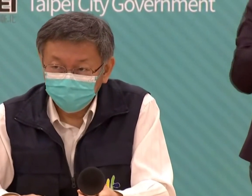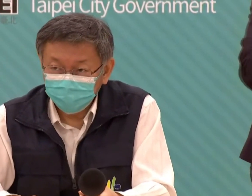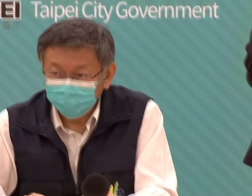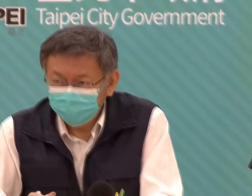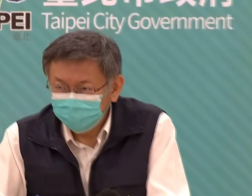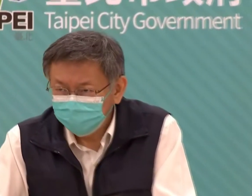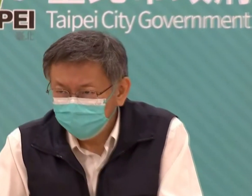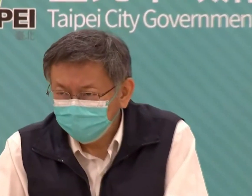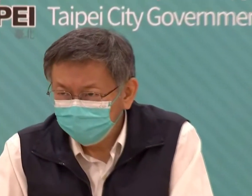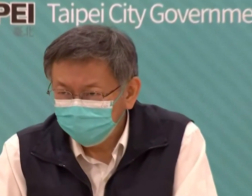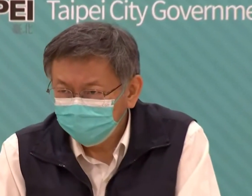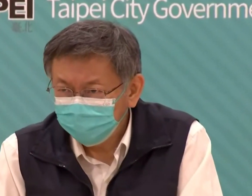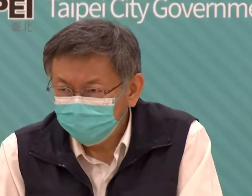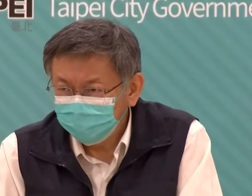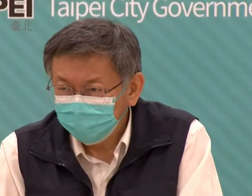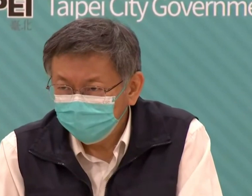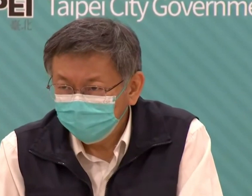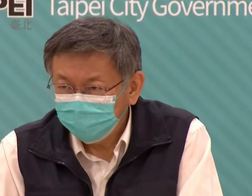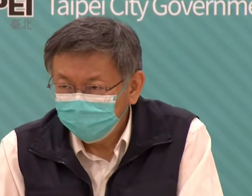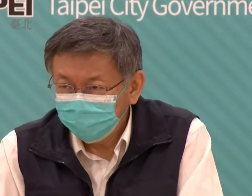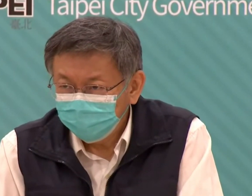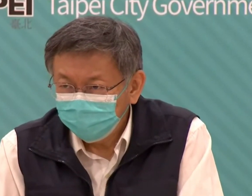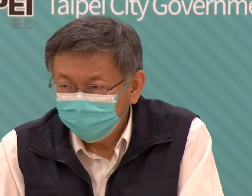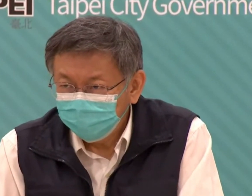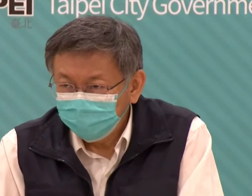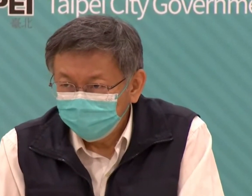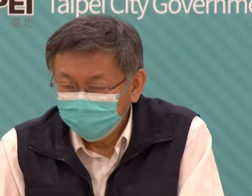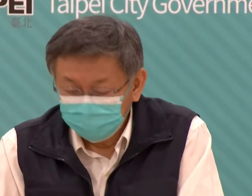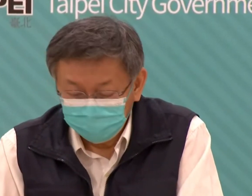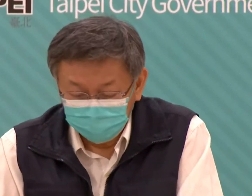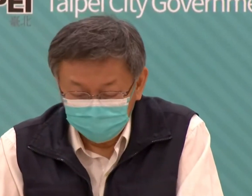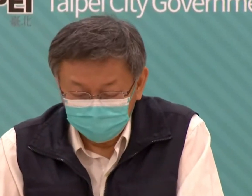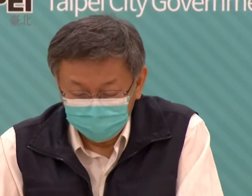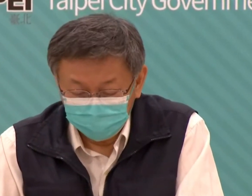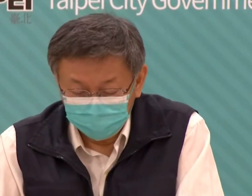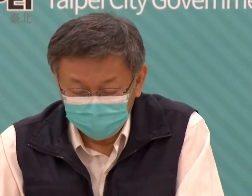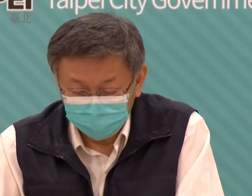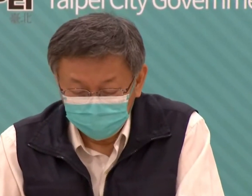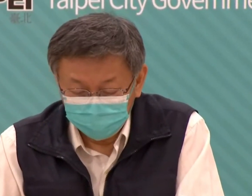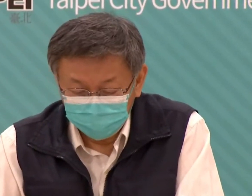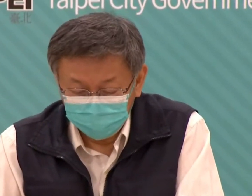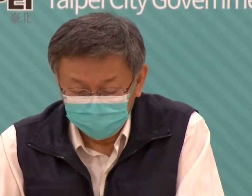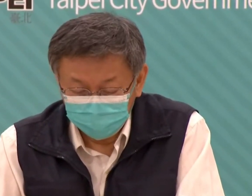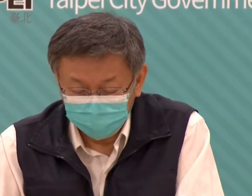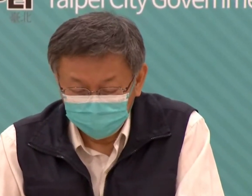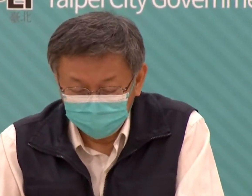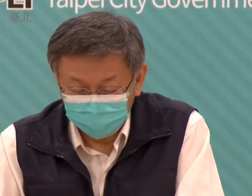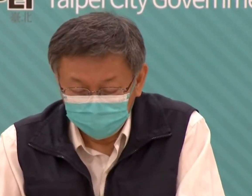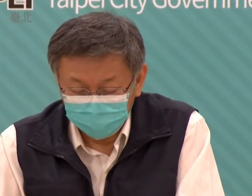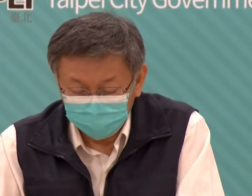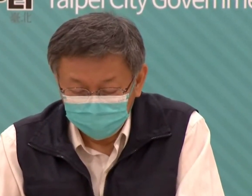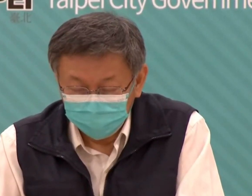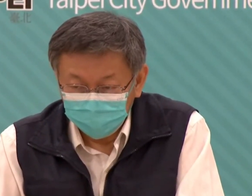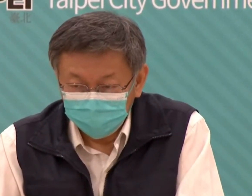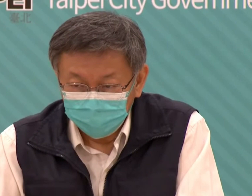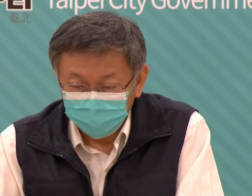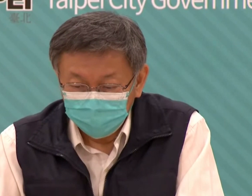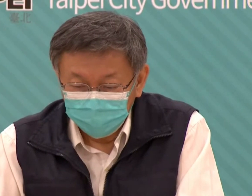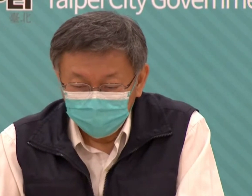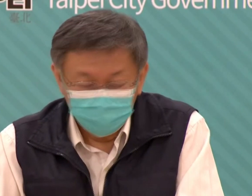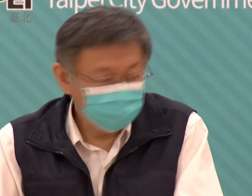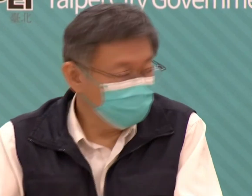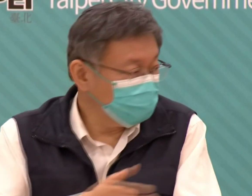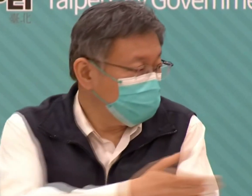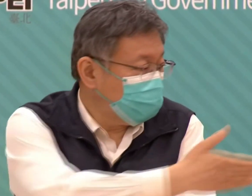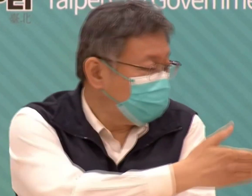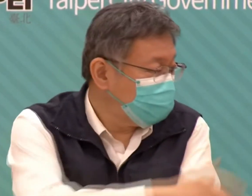曝在，他说他有接触一位有确诊的化妆师，然后他现在也住进了检疫所。那今天是不是知道